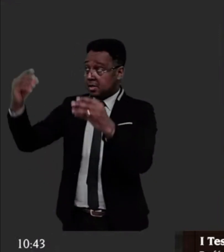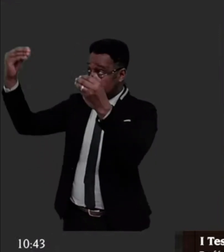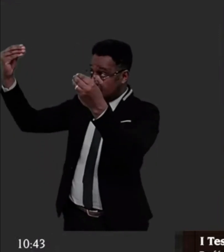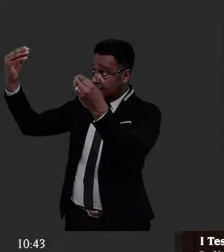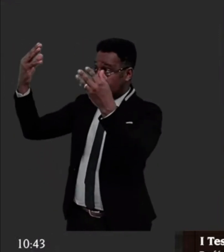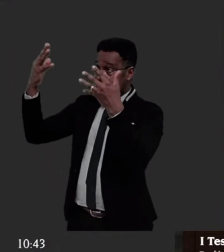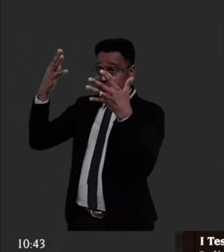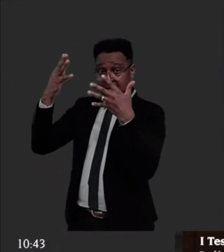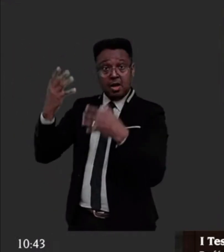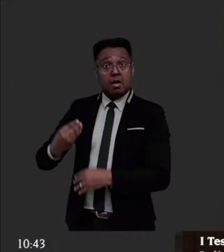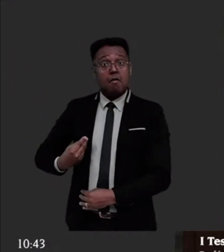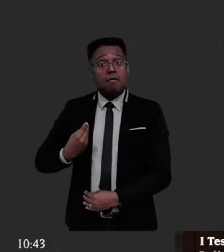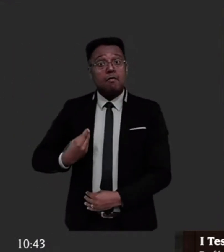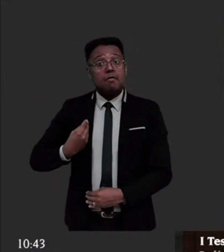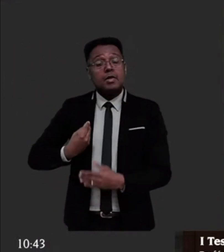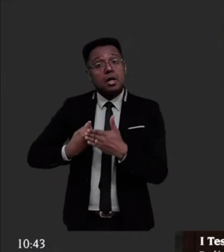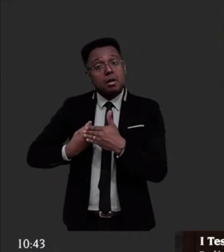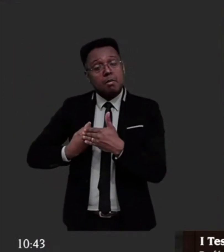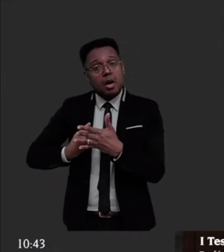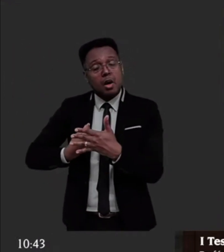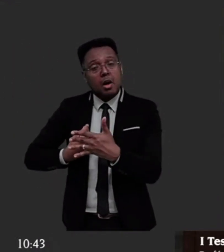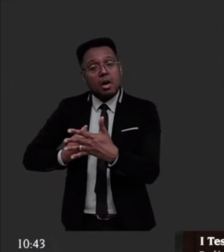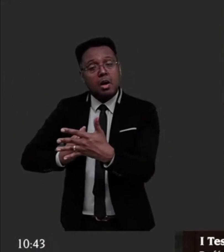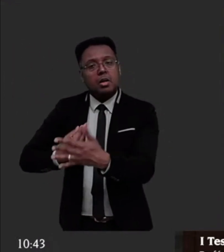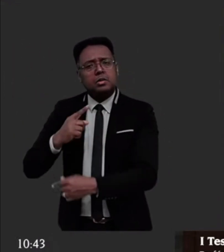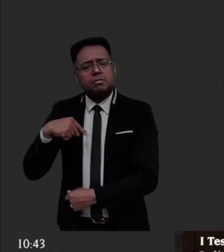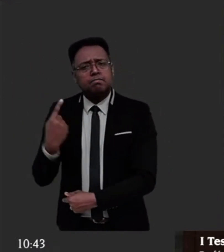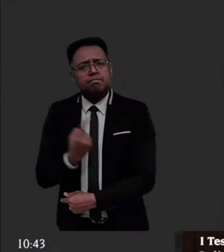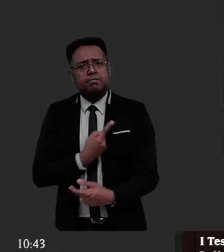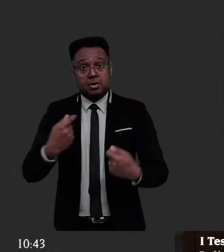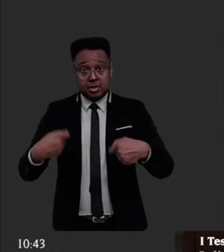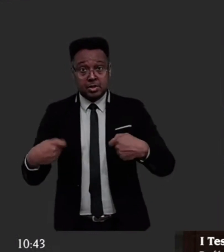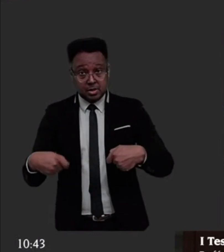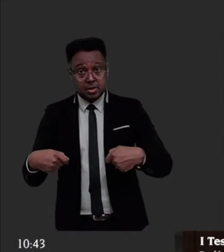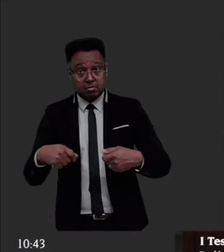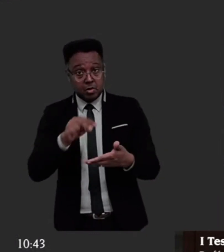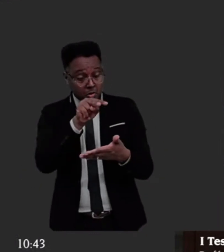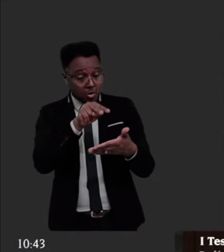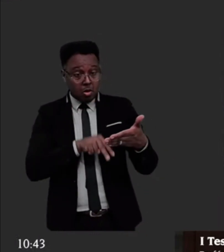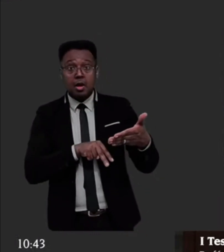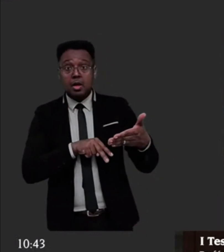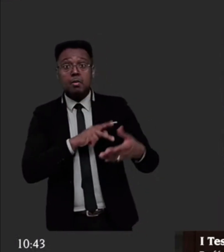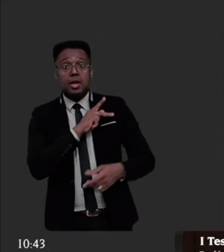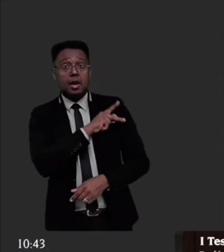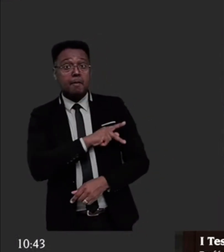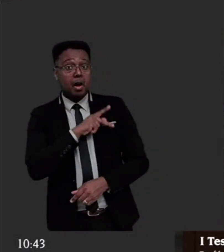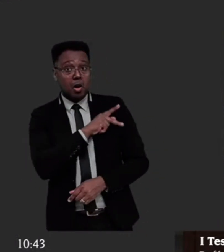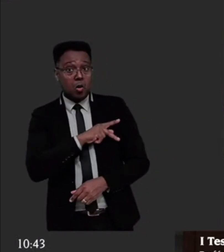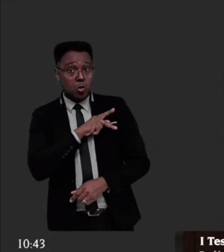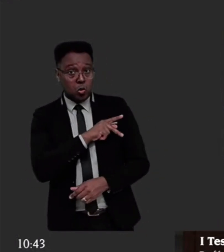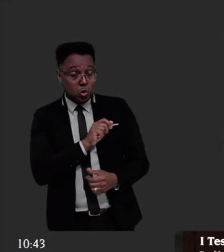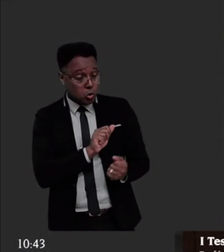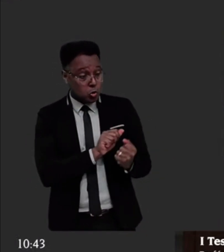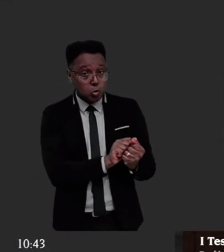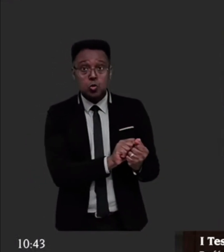todo o nosso viver. Aqui quem manifestava isto era o apóstolo Paulo, junto aos cooperadores dele, Silvano